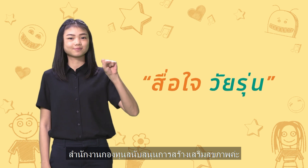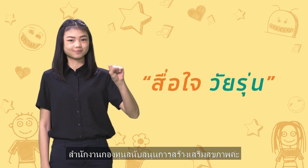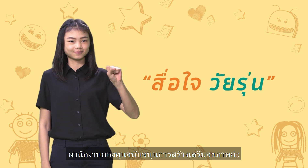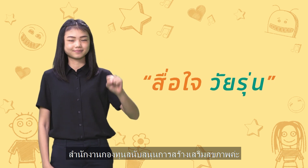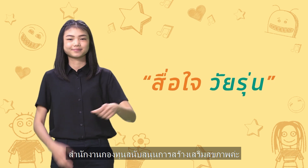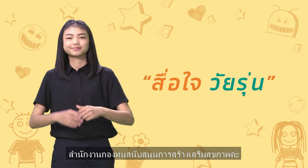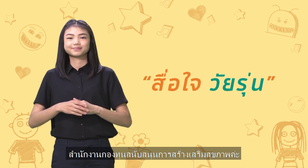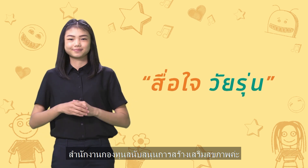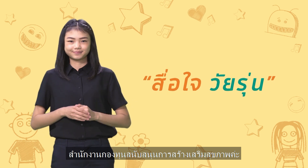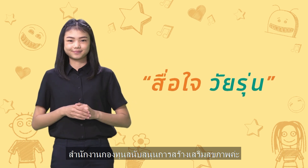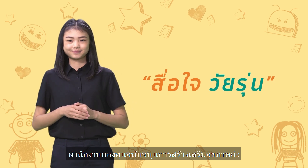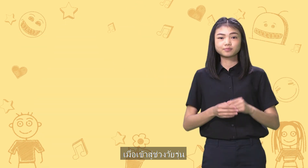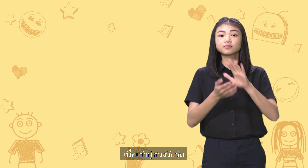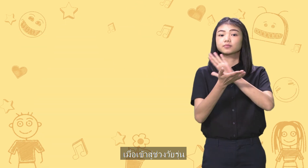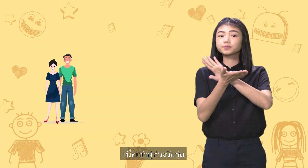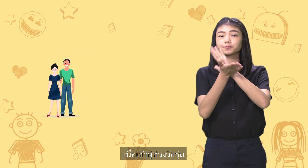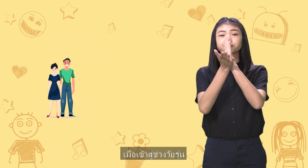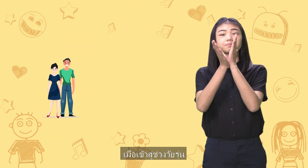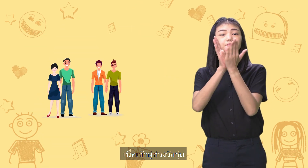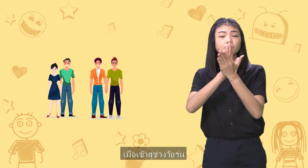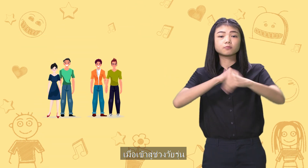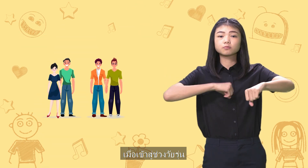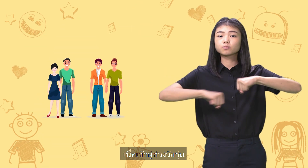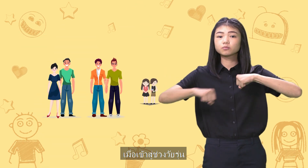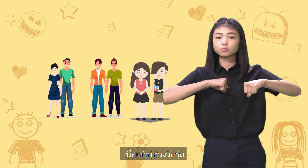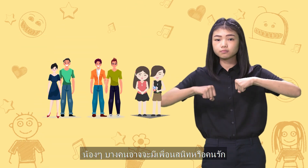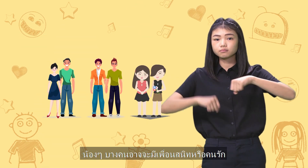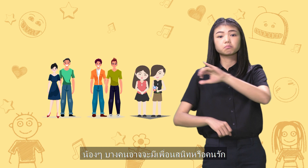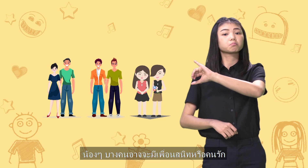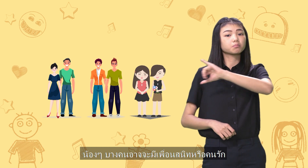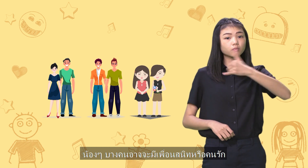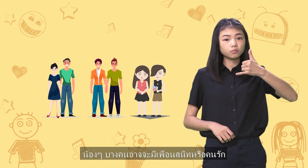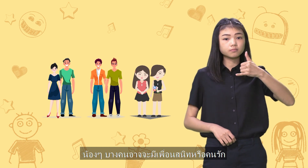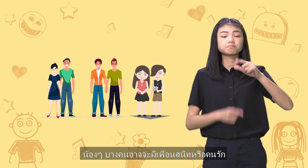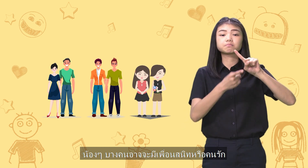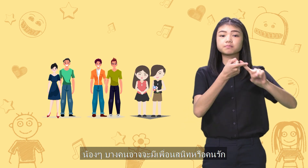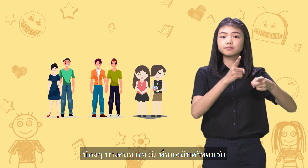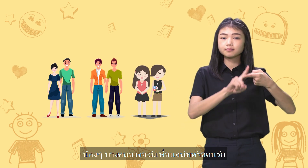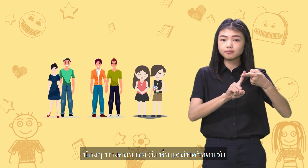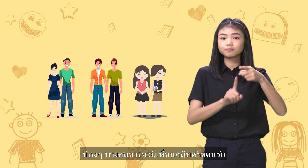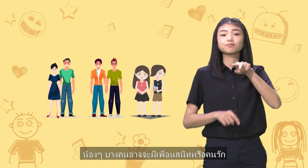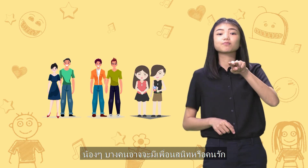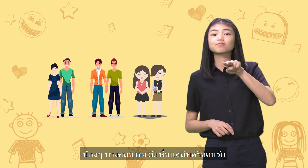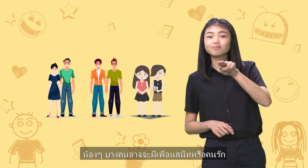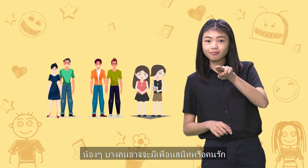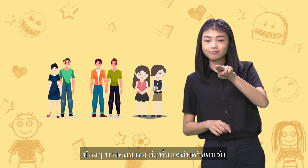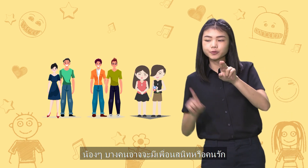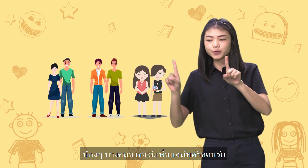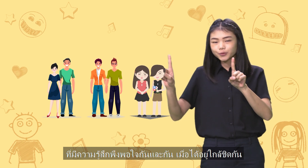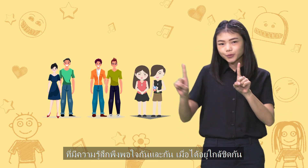างเสริมสุขภาพค่ะเมื่อเข้าสู่ช่วงวัยรุ่นน้องๆบางคนอาจจะมีเพื่อนสนิทหรือคนรักที่มีความ